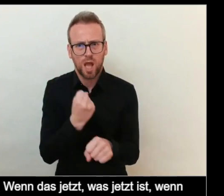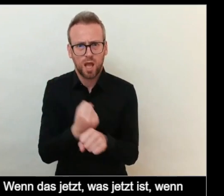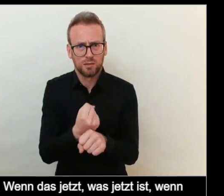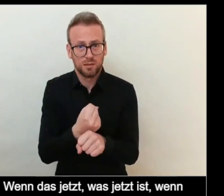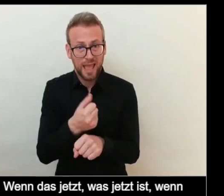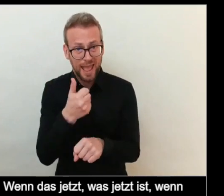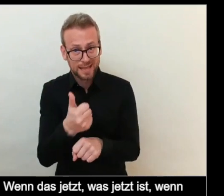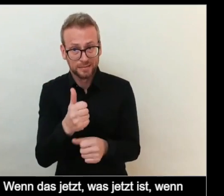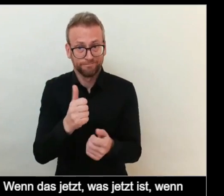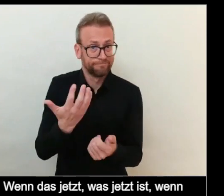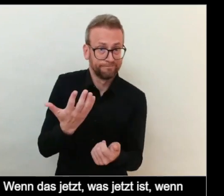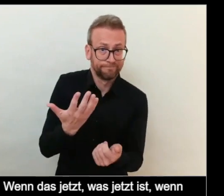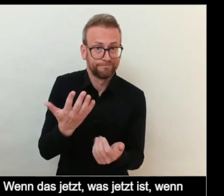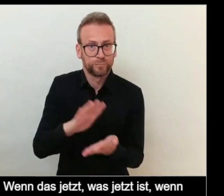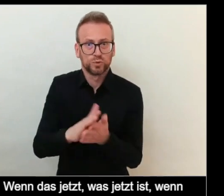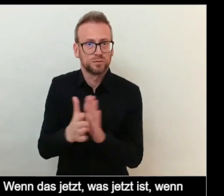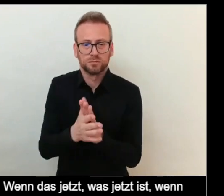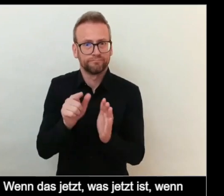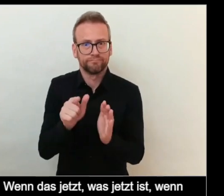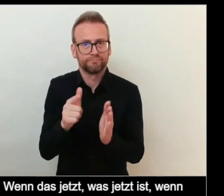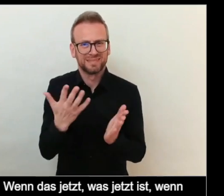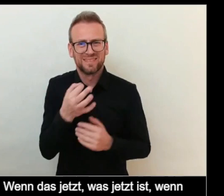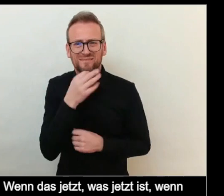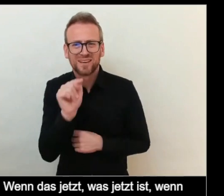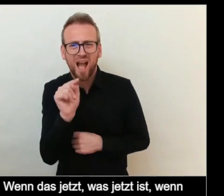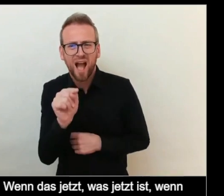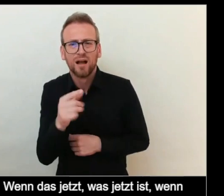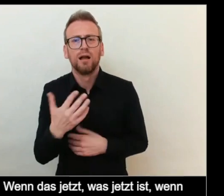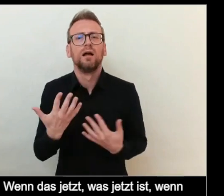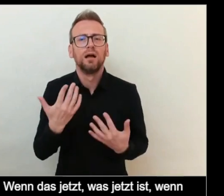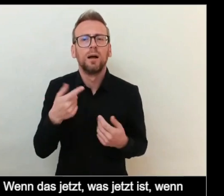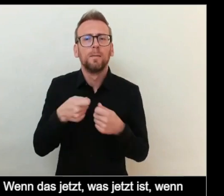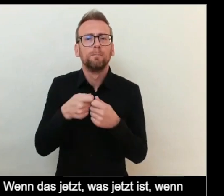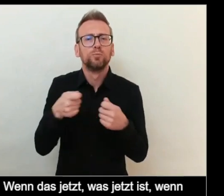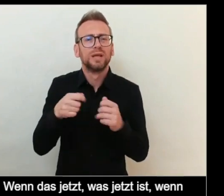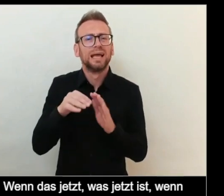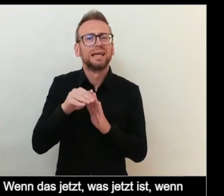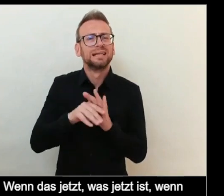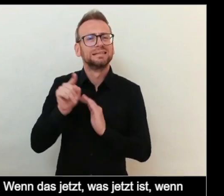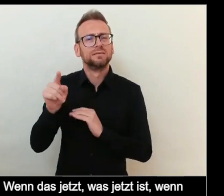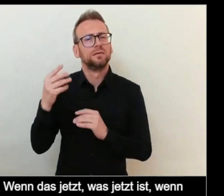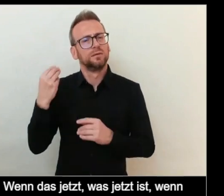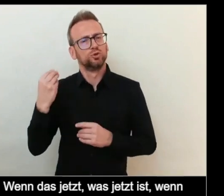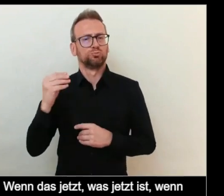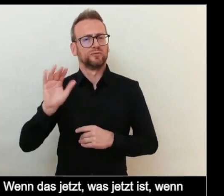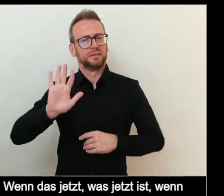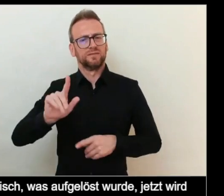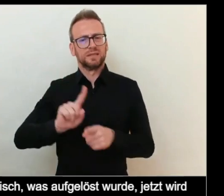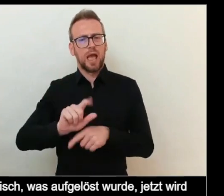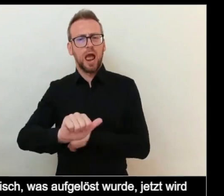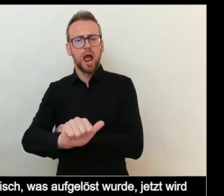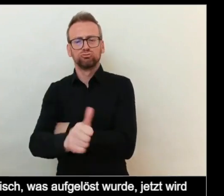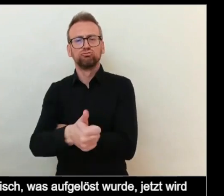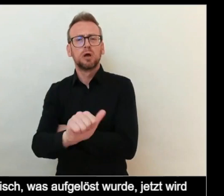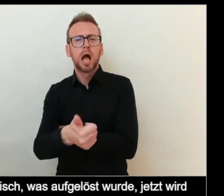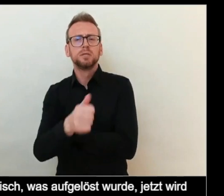denn die Möglichkeit, ganz Bayern zum Hotspot zu erklären? Ist ja auch gesagt worden. Also, wir können nur